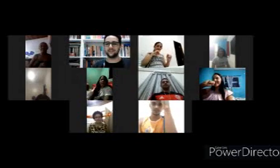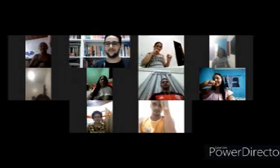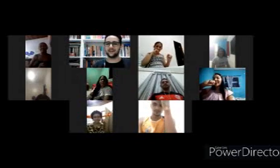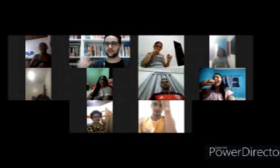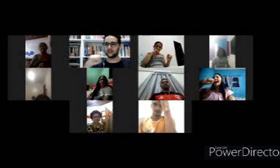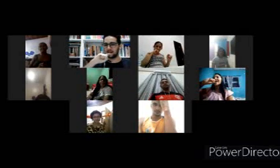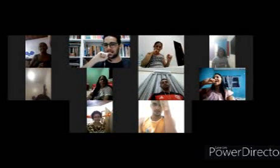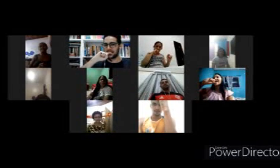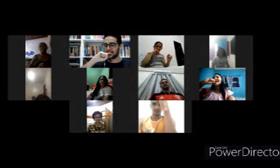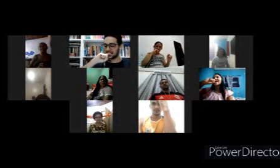Inveja.